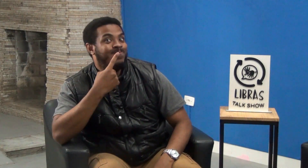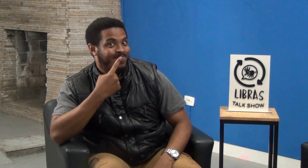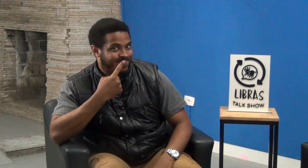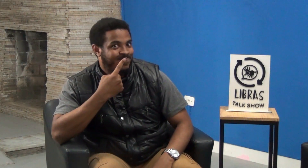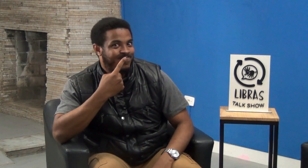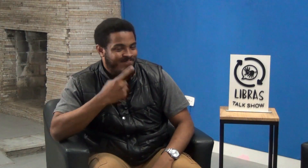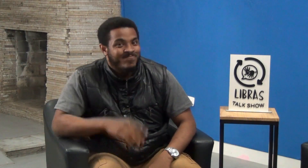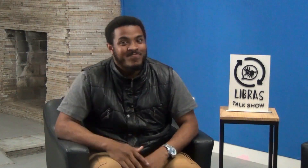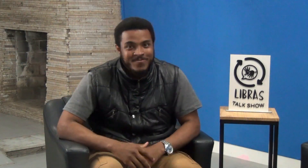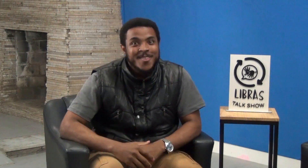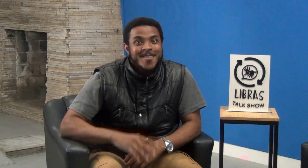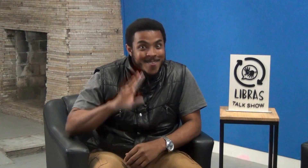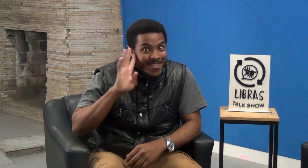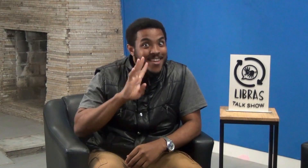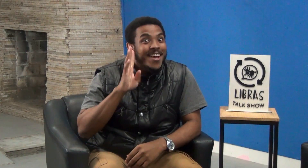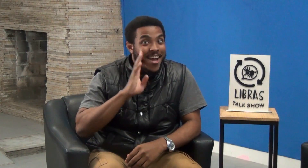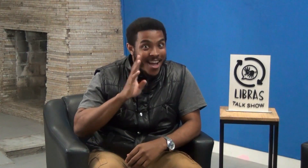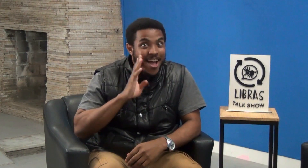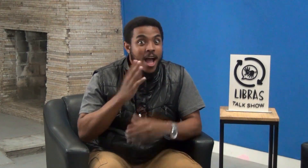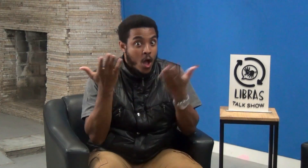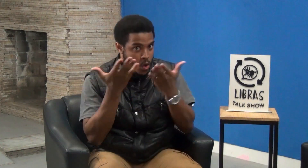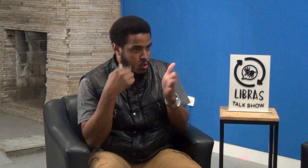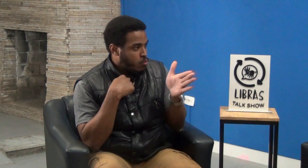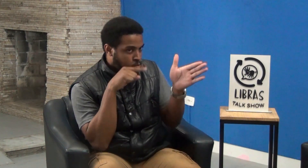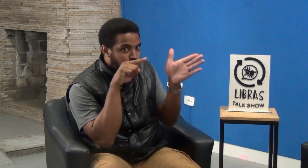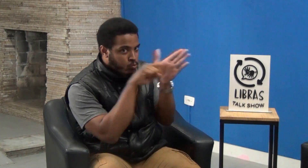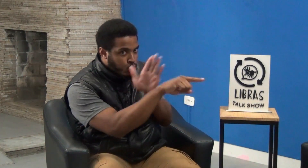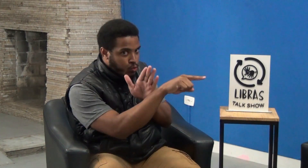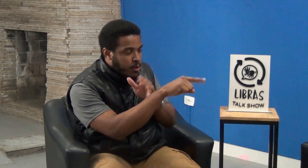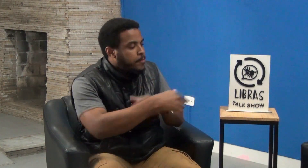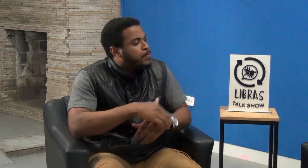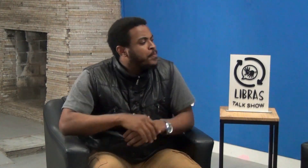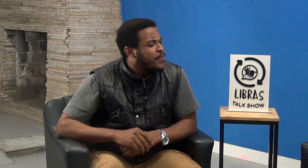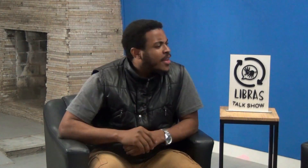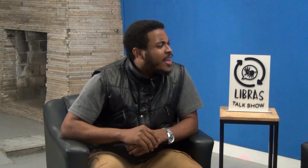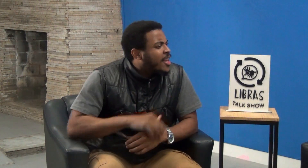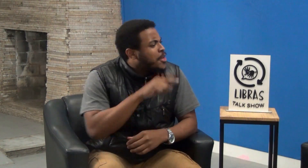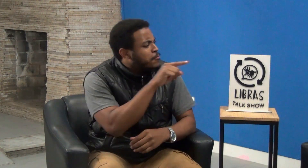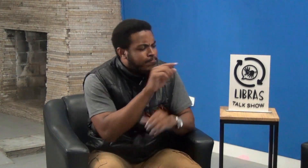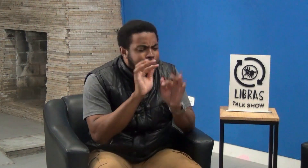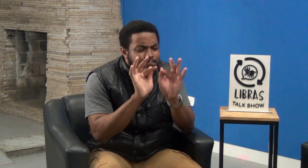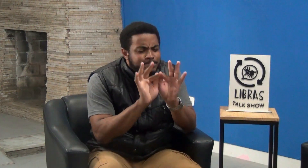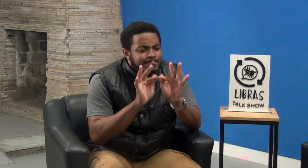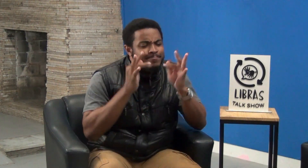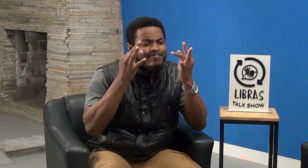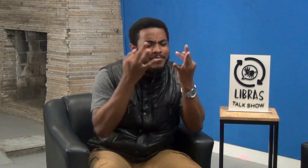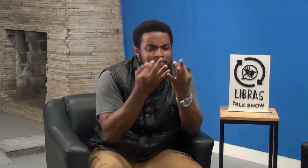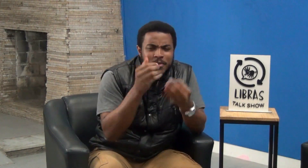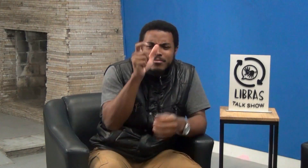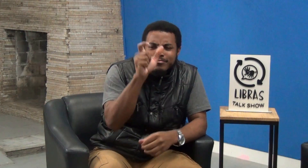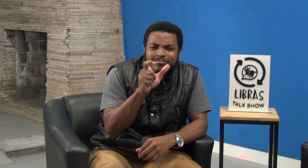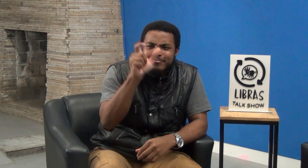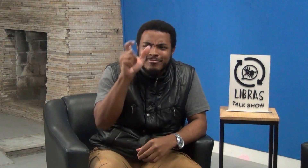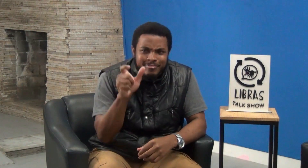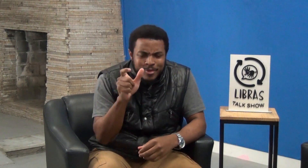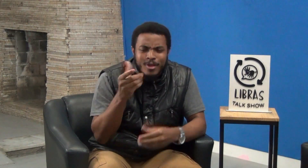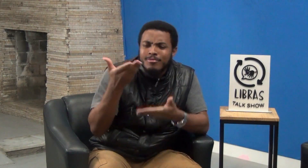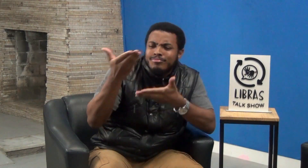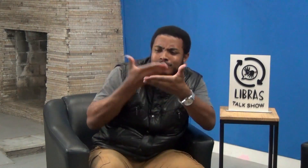surdos. Então os pais da Ana são surdos. Legal, né? E agora eu vou fazer umas perguntas para Ana. Ana, na sua